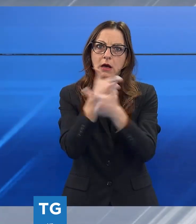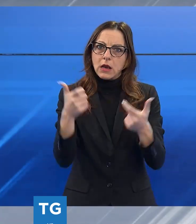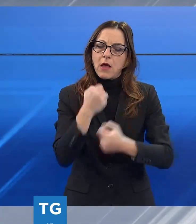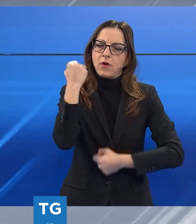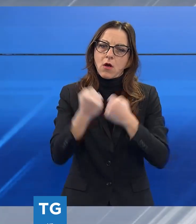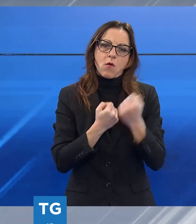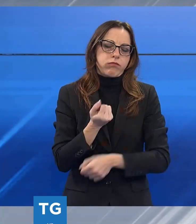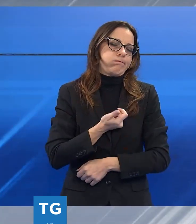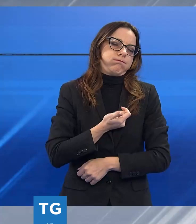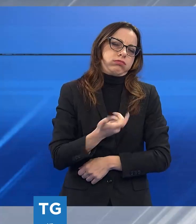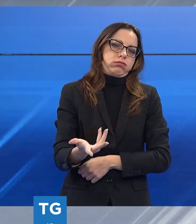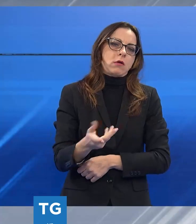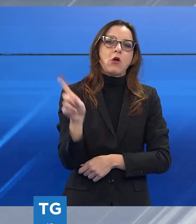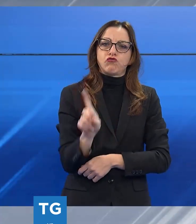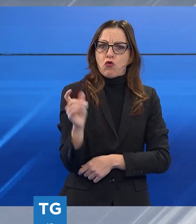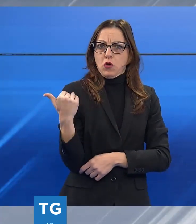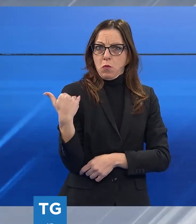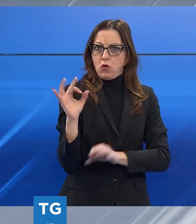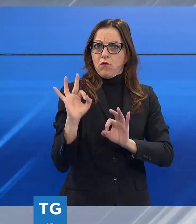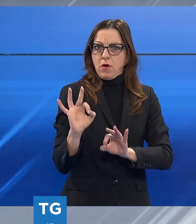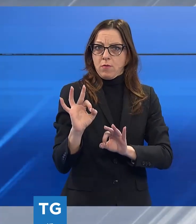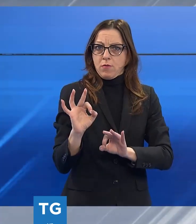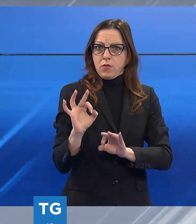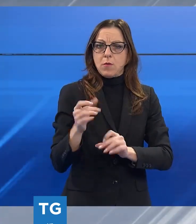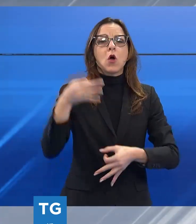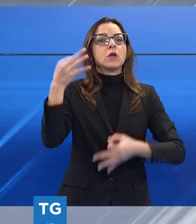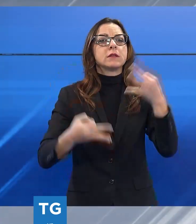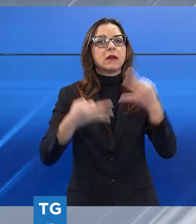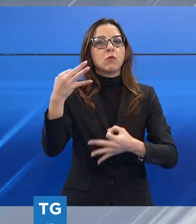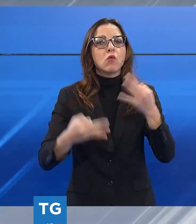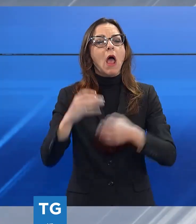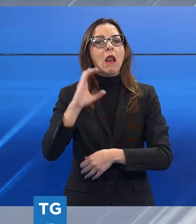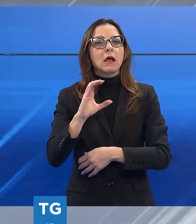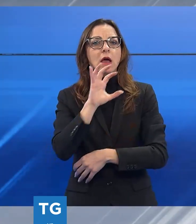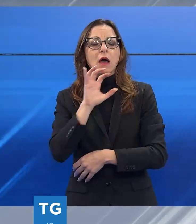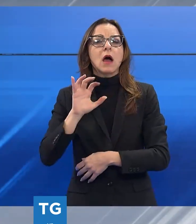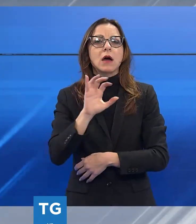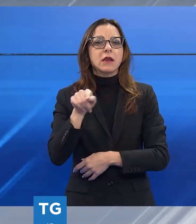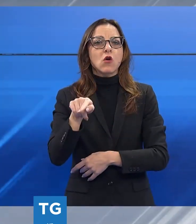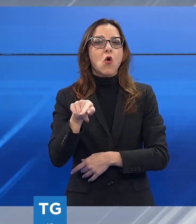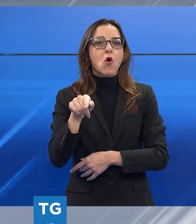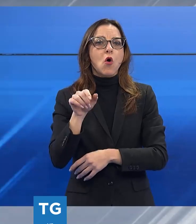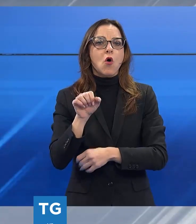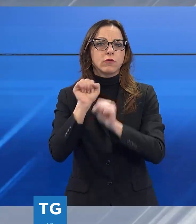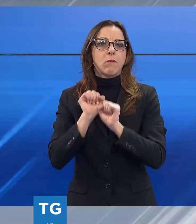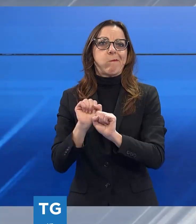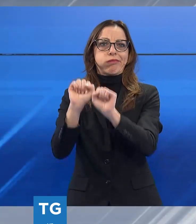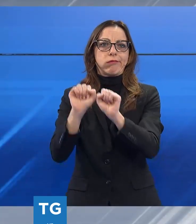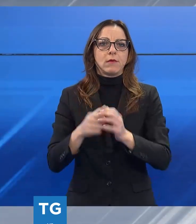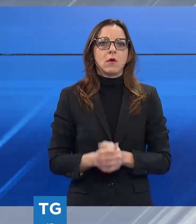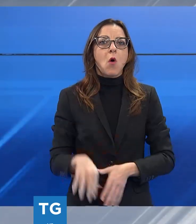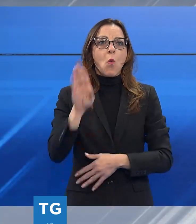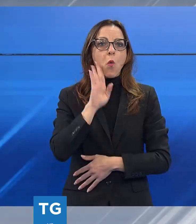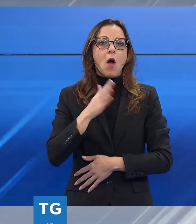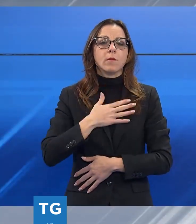disdicevoli. Nei giorni scorsi è arrivata la pronuncia della Cassazione che ha rigettato il ricorso proposto dal medico. Il 42enne è